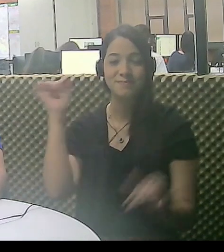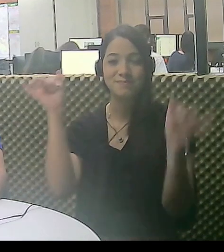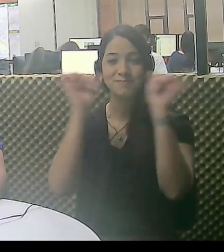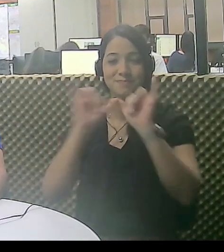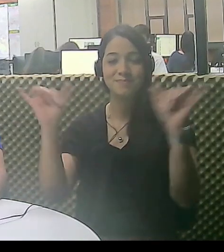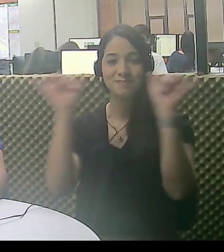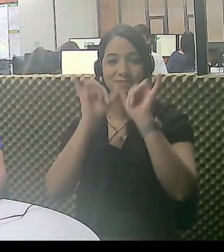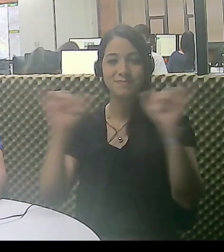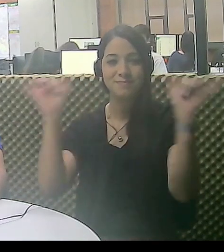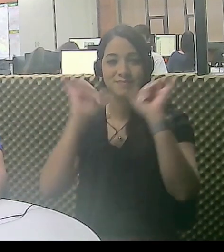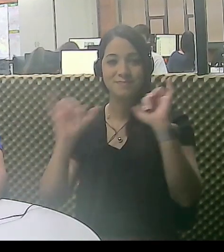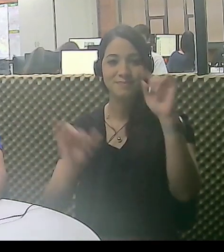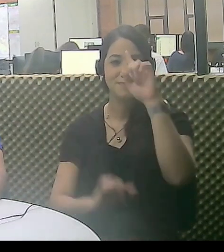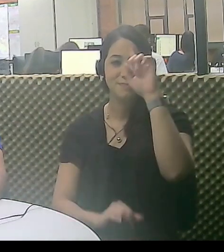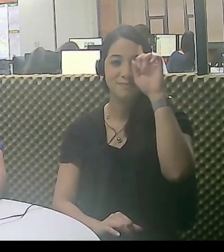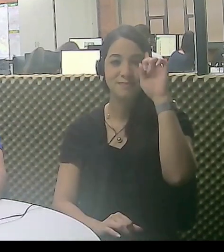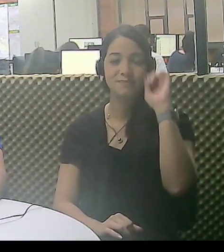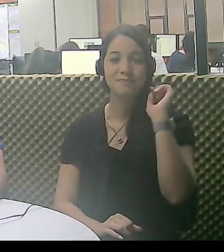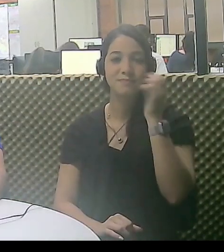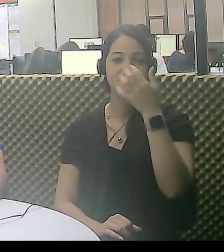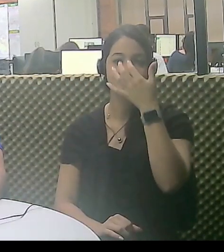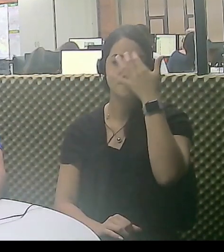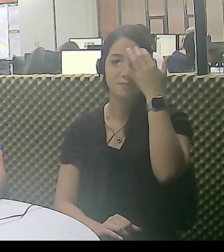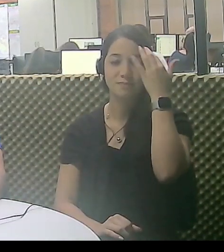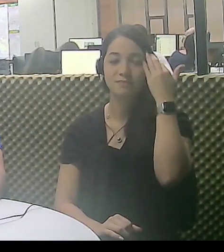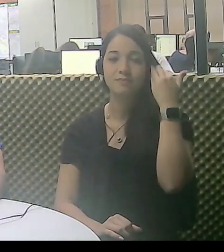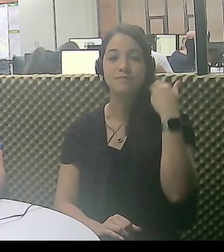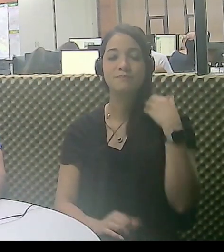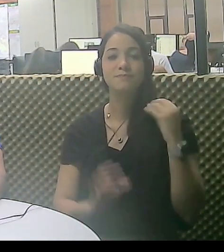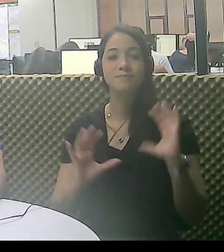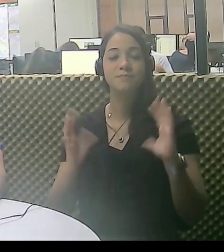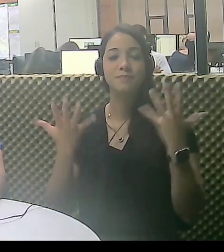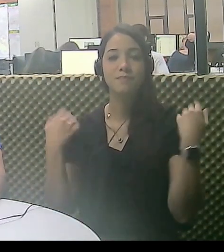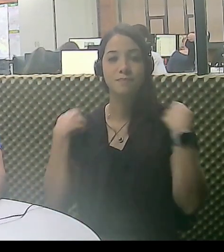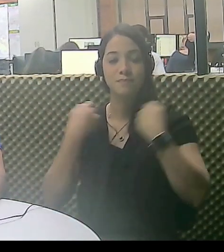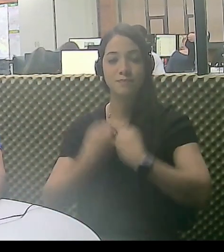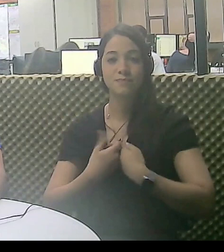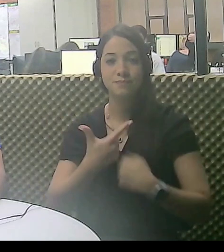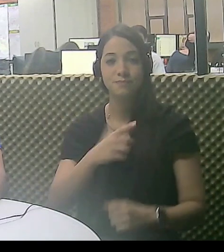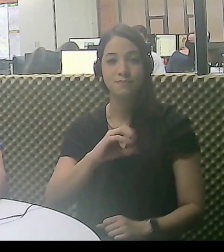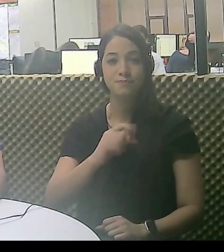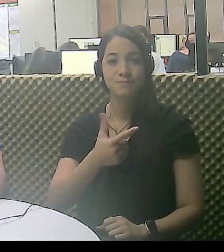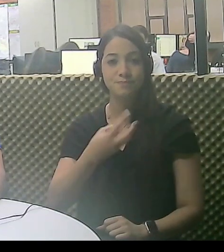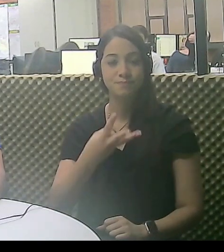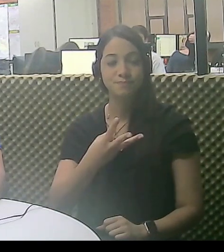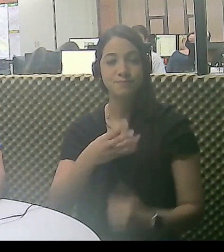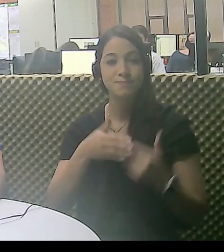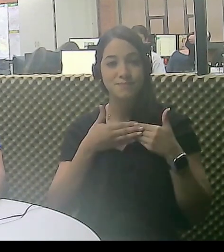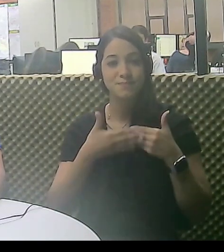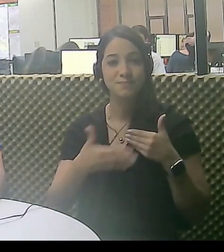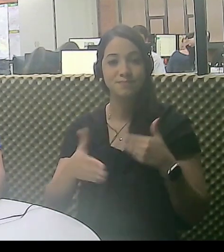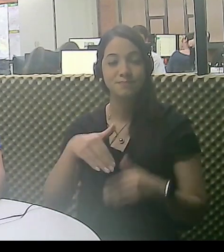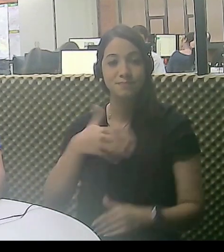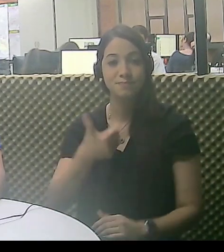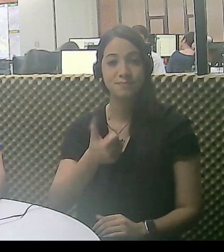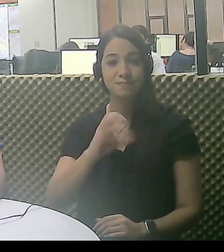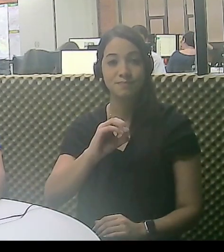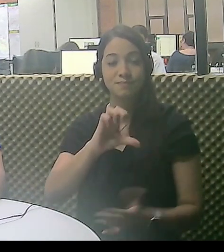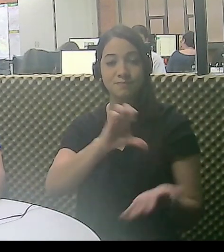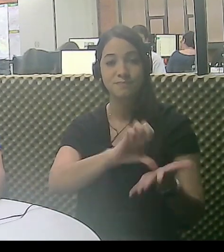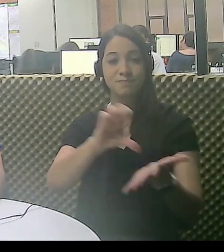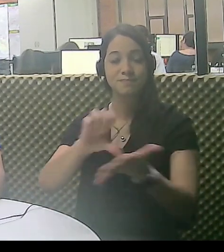Giro de notícias. A campanha do Agasalho 2023 está em andamento e já dispõe de mais de 10